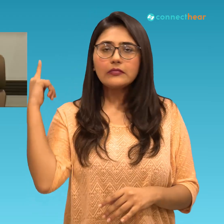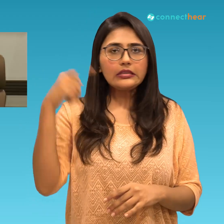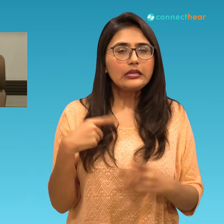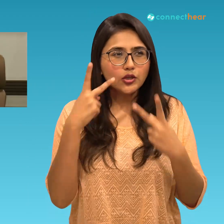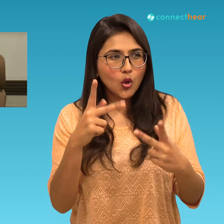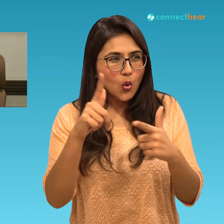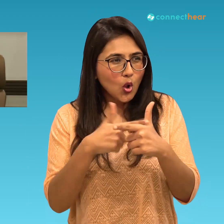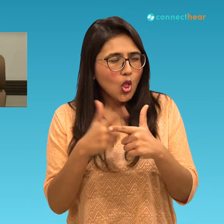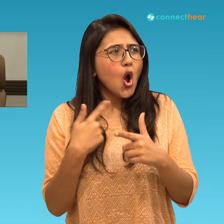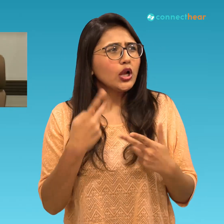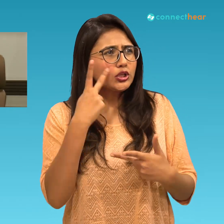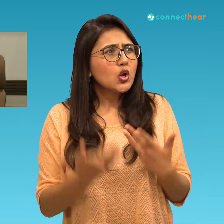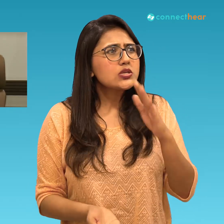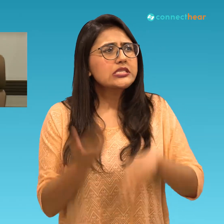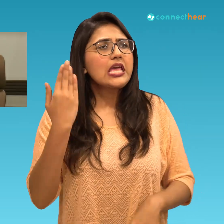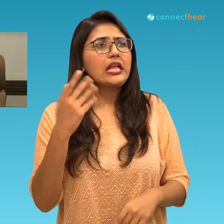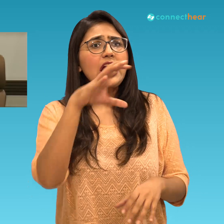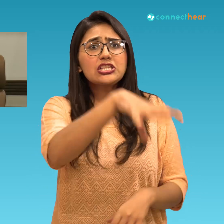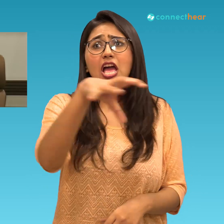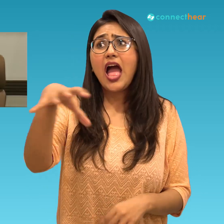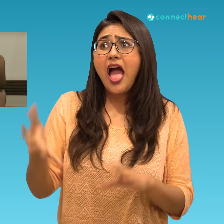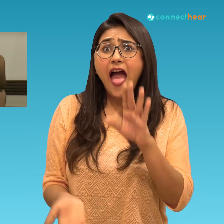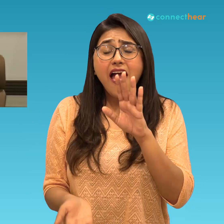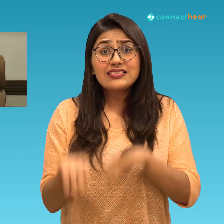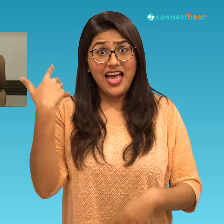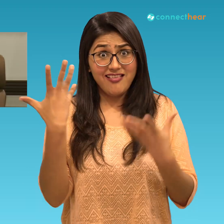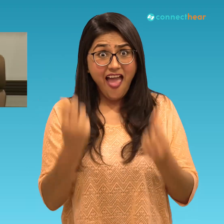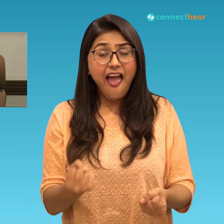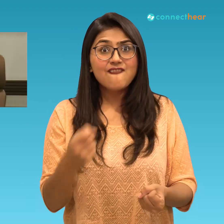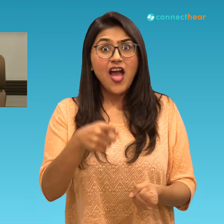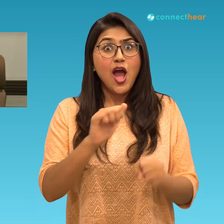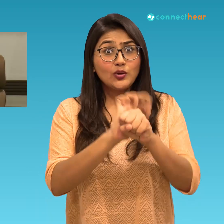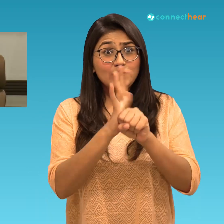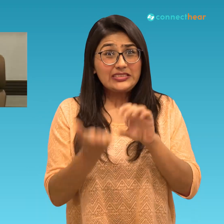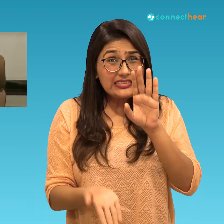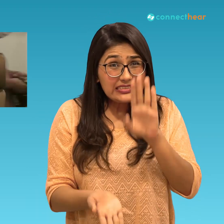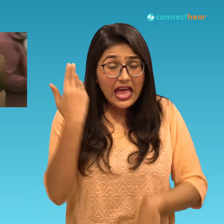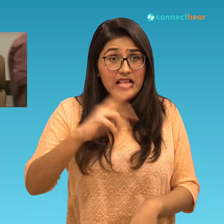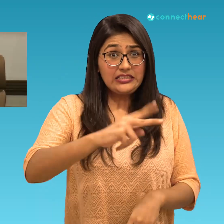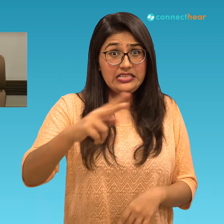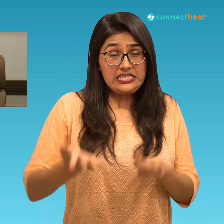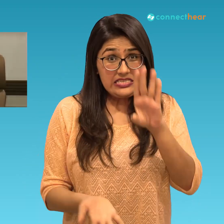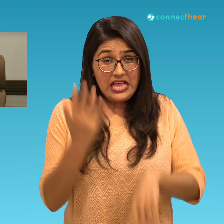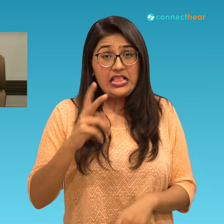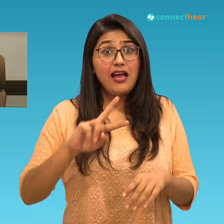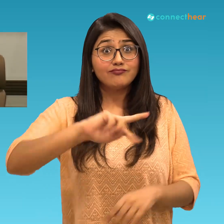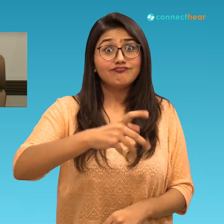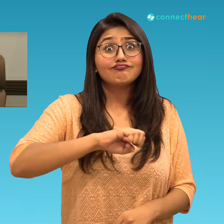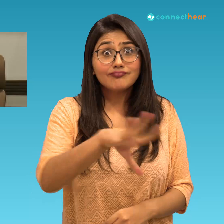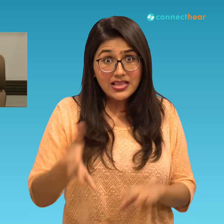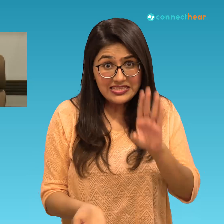لاہور شہر کے اندر دیکھا ہے کہ جن علاقوں میں سب سے زیادہ انسیڈنس ہے ان کے لیے ایک